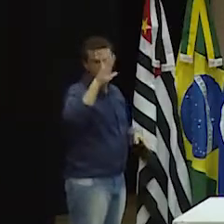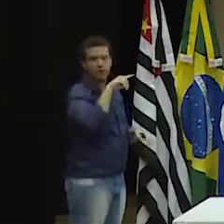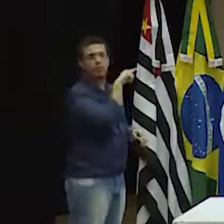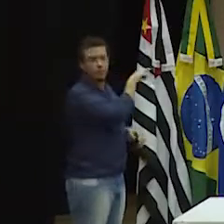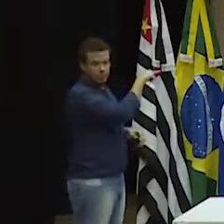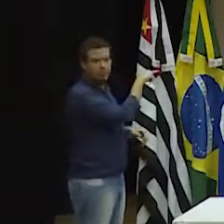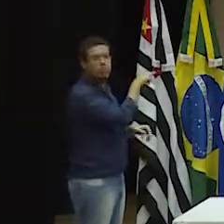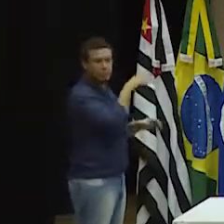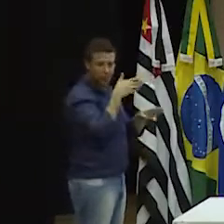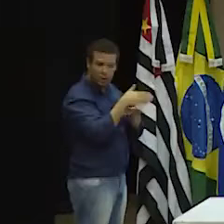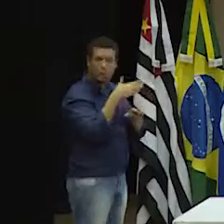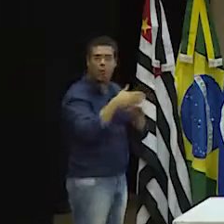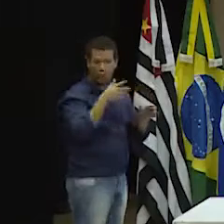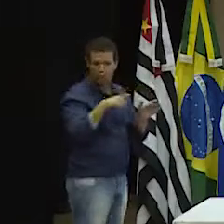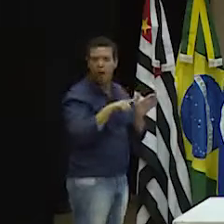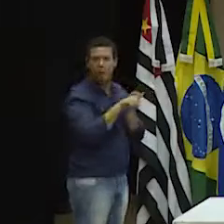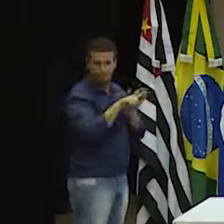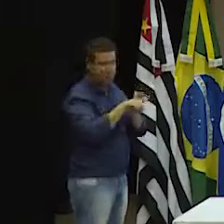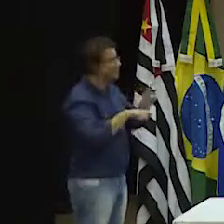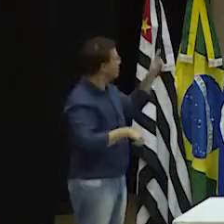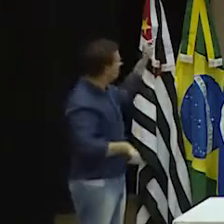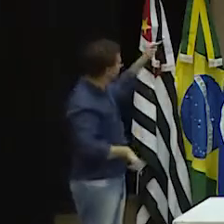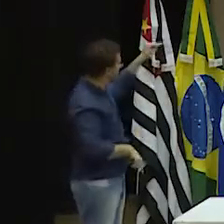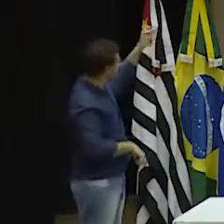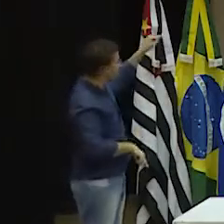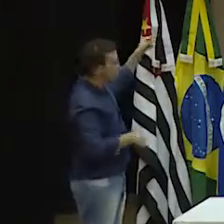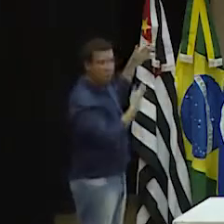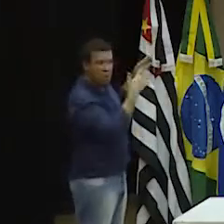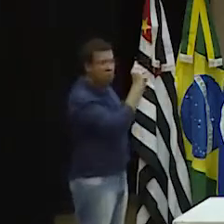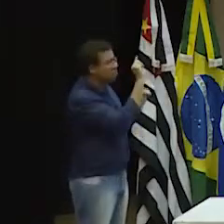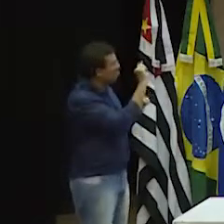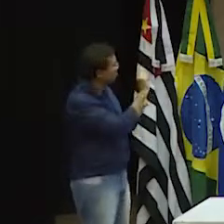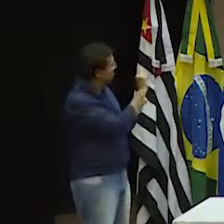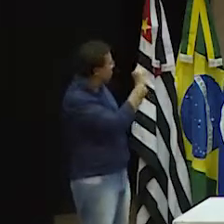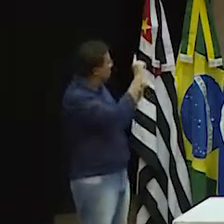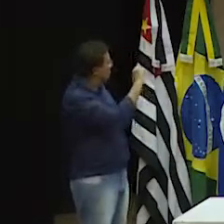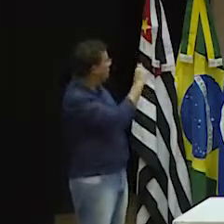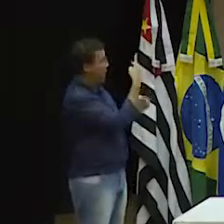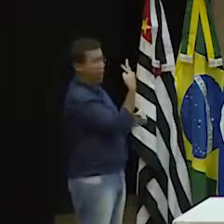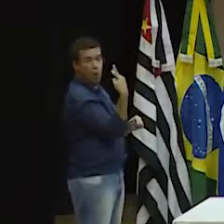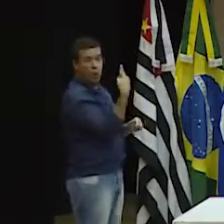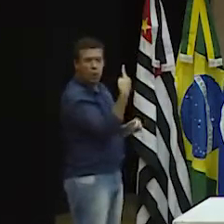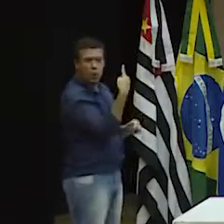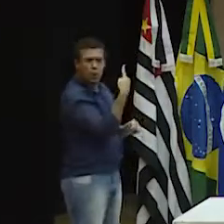Jason também participou bastante. E os outros menos.